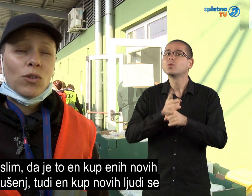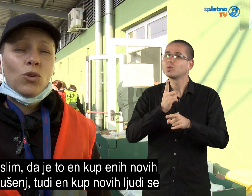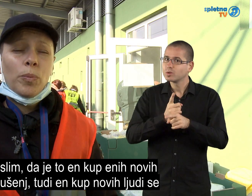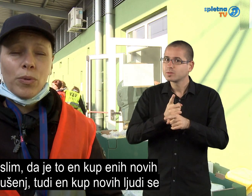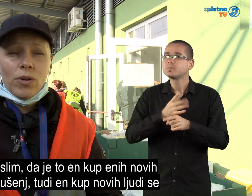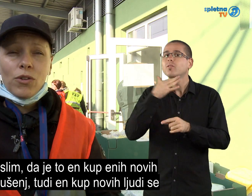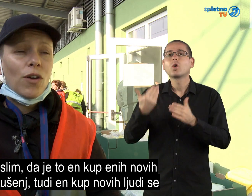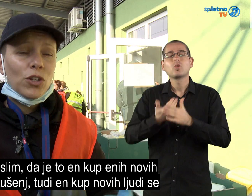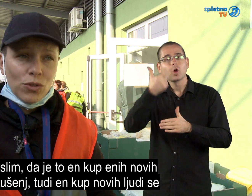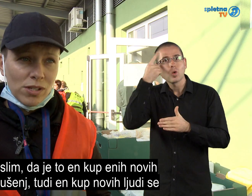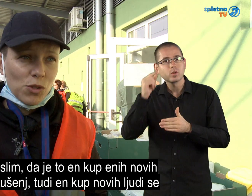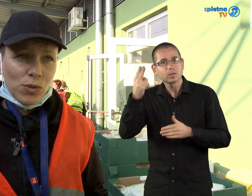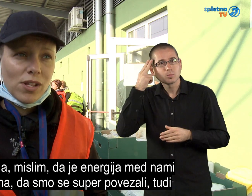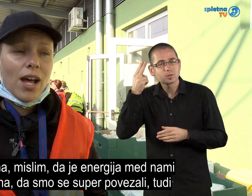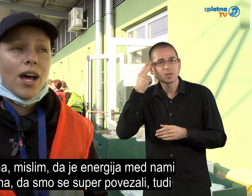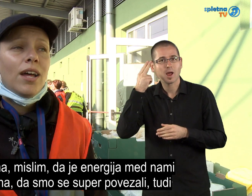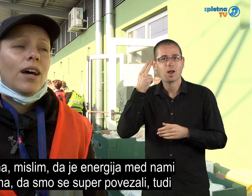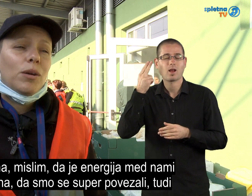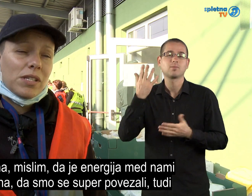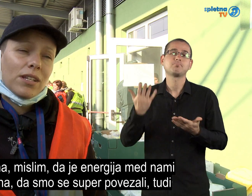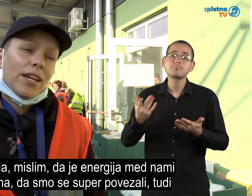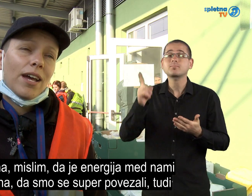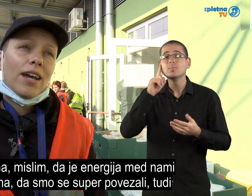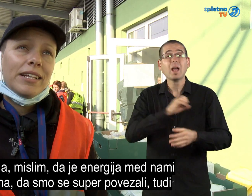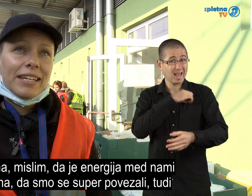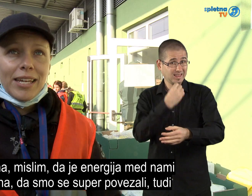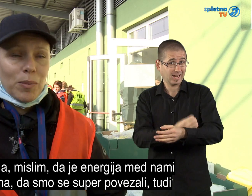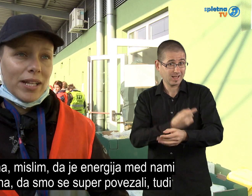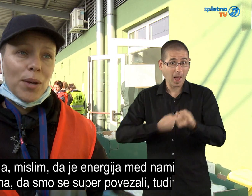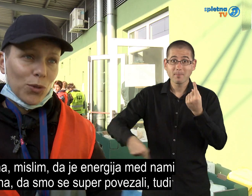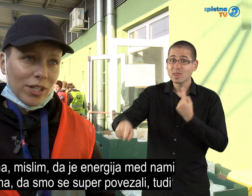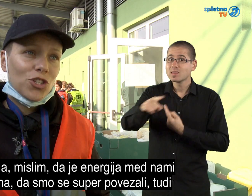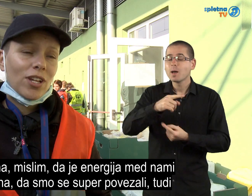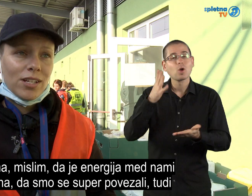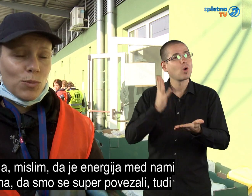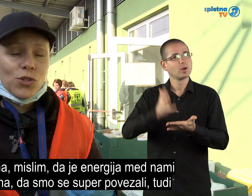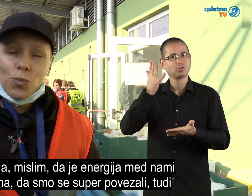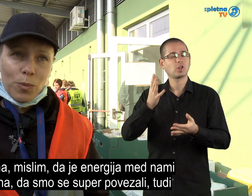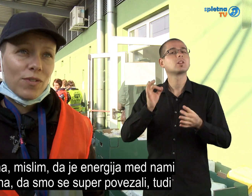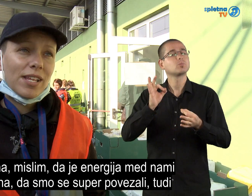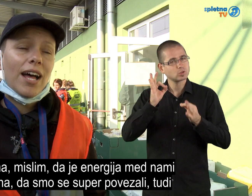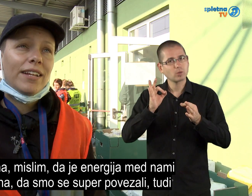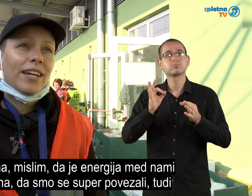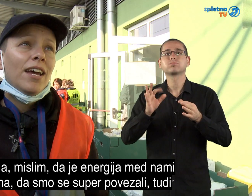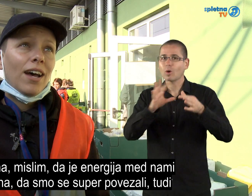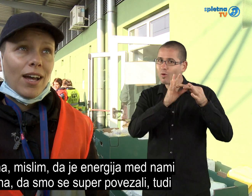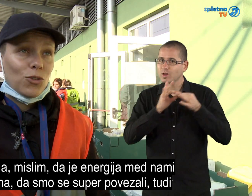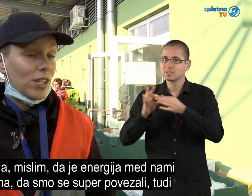kup novih ljudi se spozna. Mislim, da je energija med nami odlična, da smo se super povezali. Tudi jaz sem